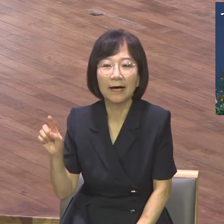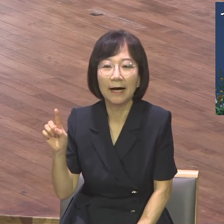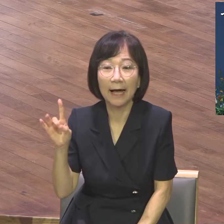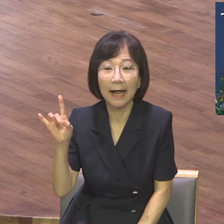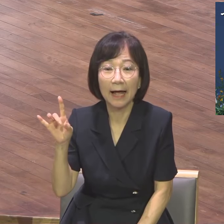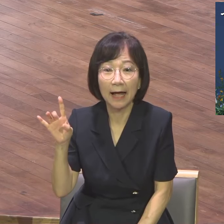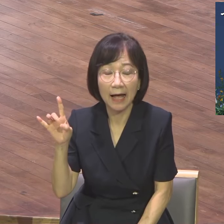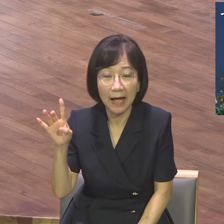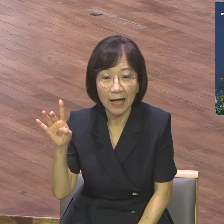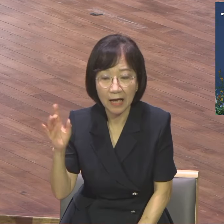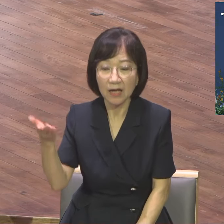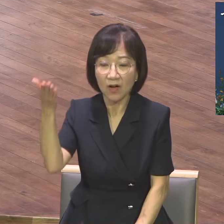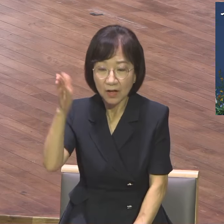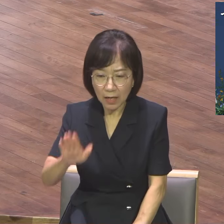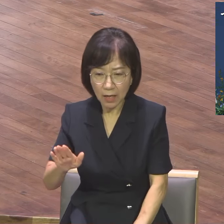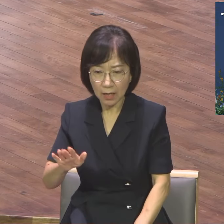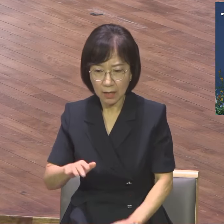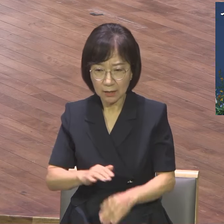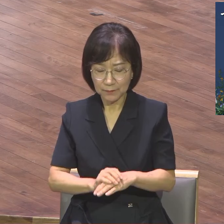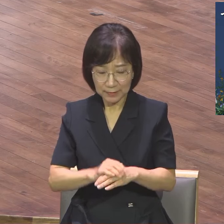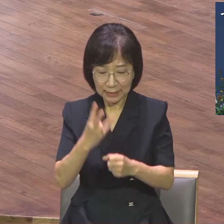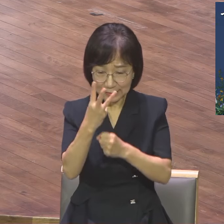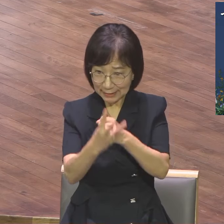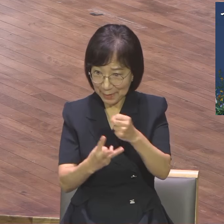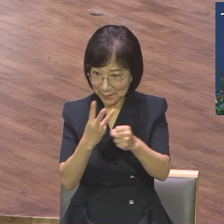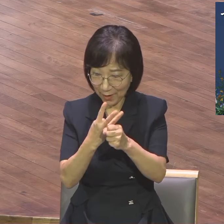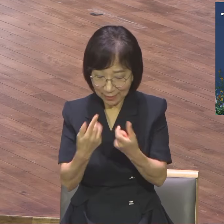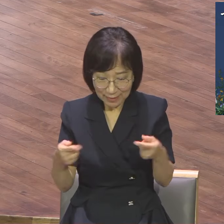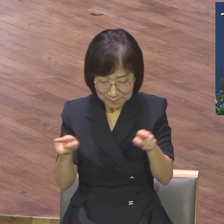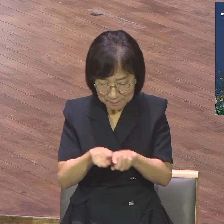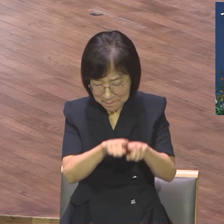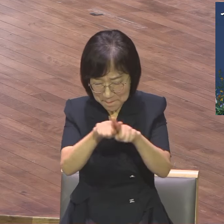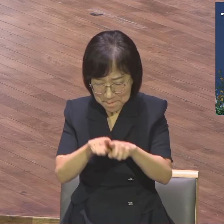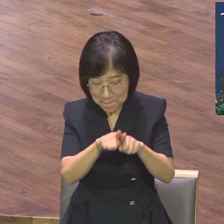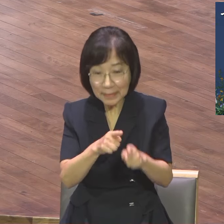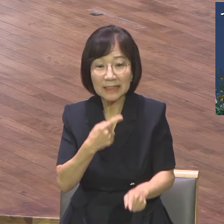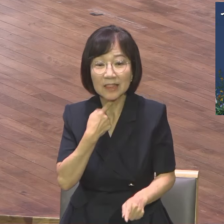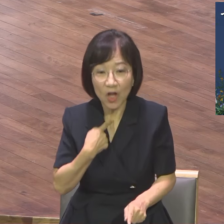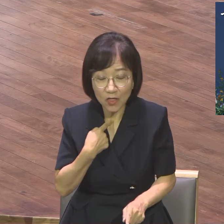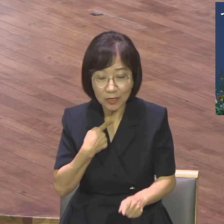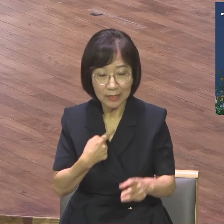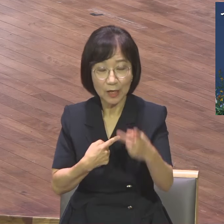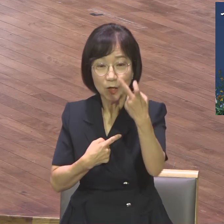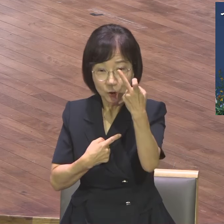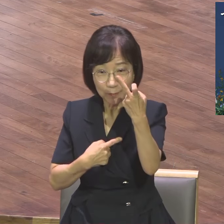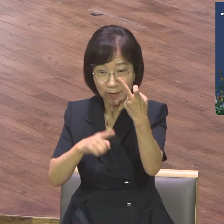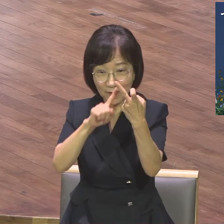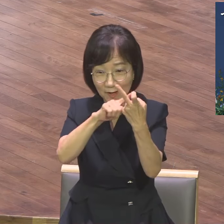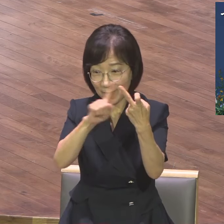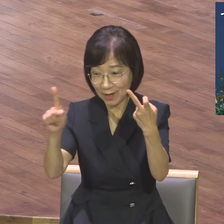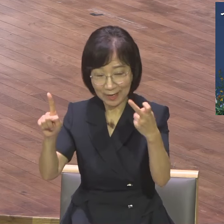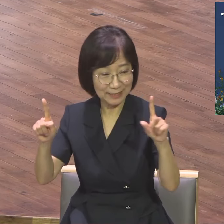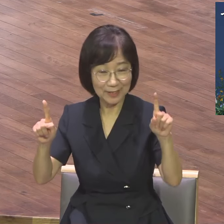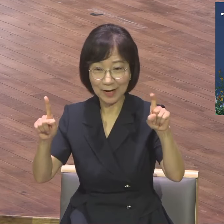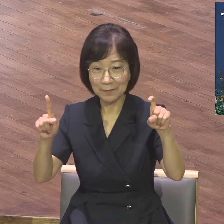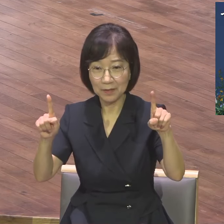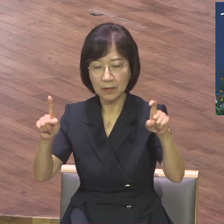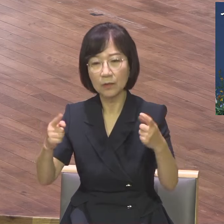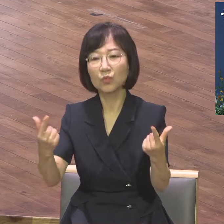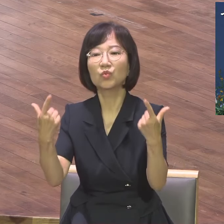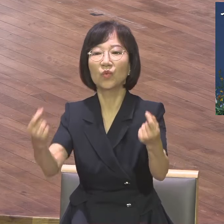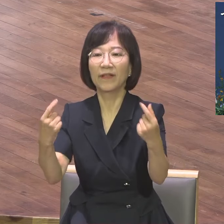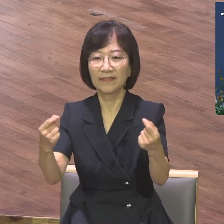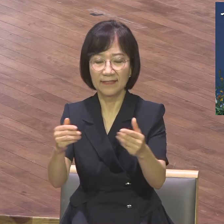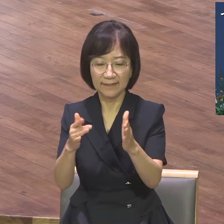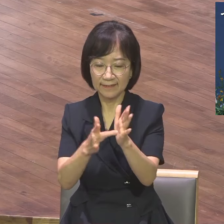아니었어요. 3년 동안 동고동락 같이 했던 이 열한 제자 마찬가지 싹 다